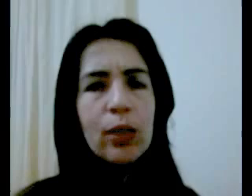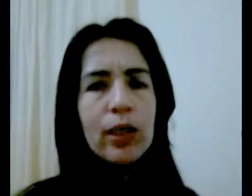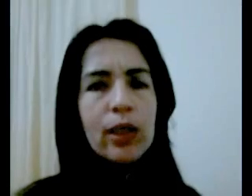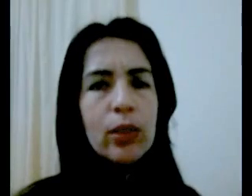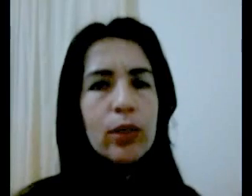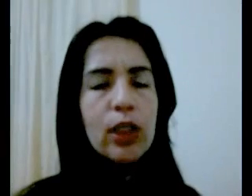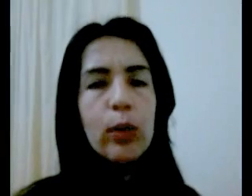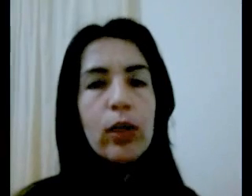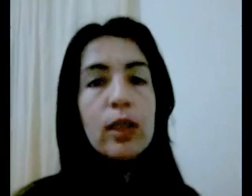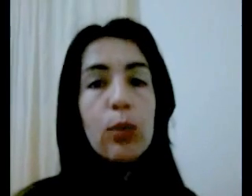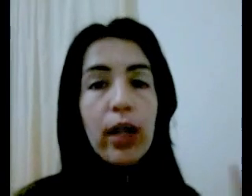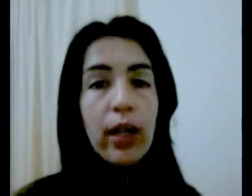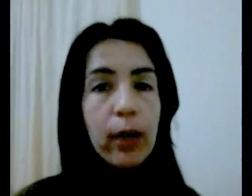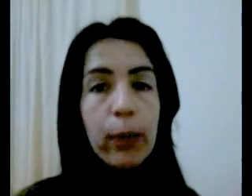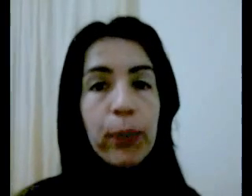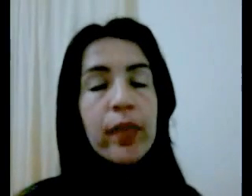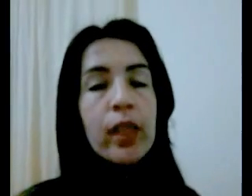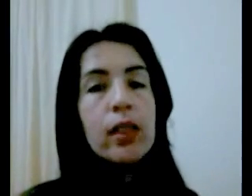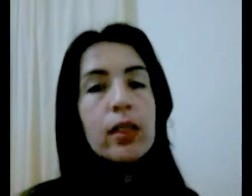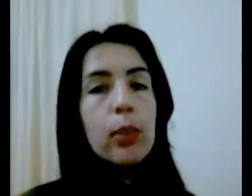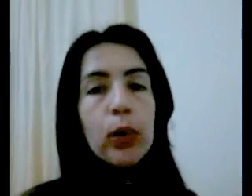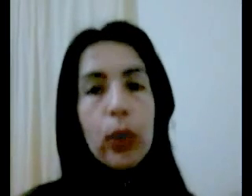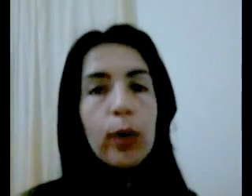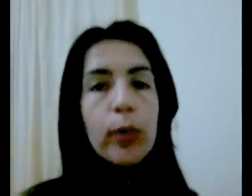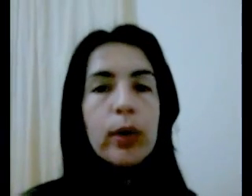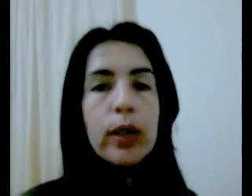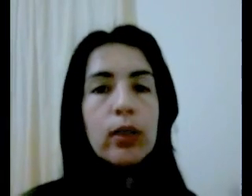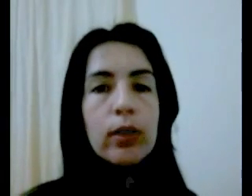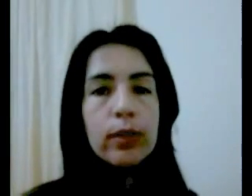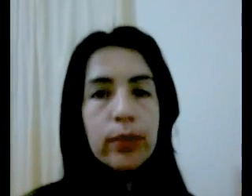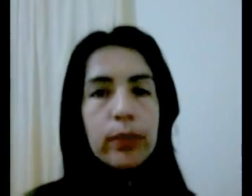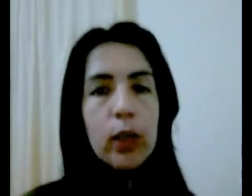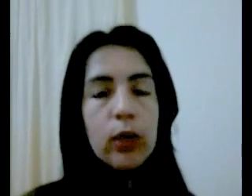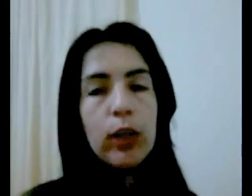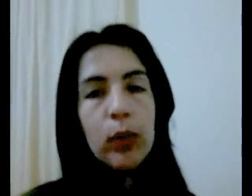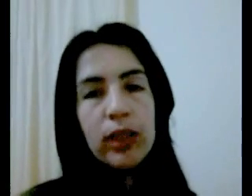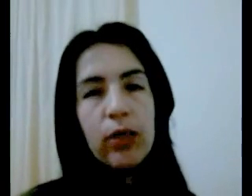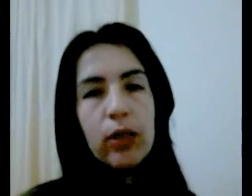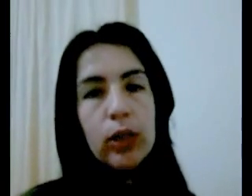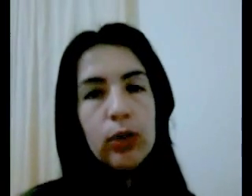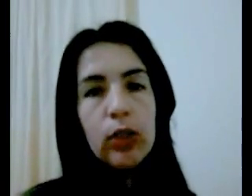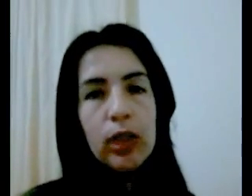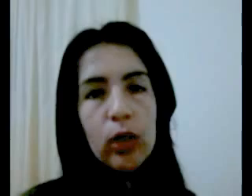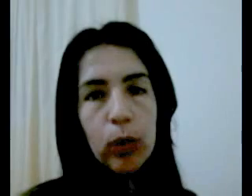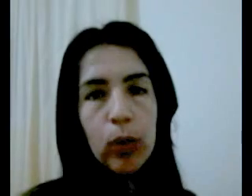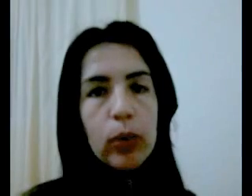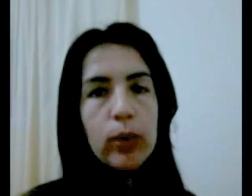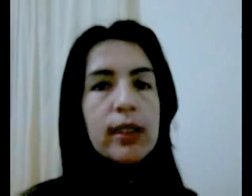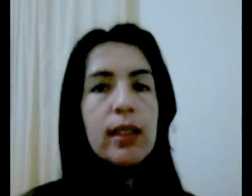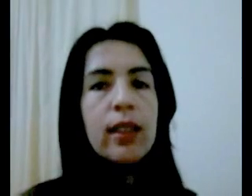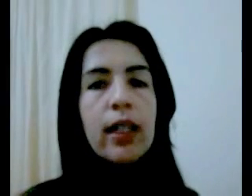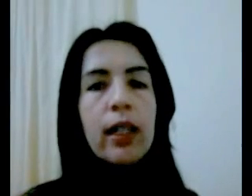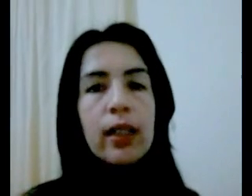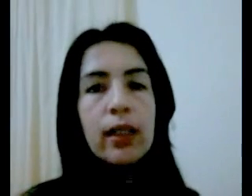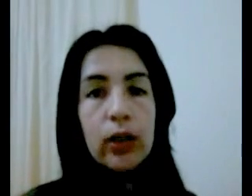sabe? Então eu achei melhor separar, né, por tópico. Então eu vou depois gravando os vídeos aos poucos, assim, das coisas